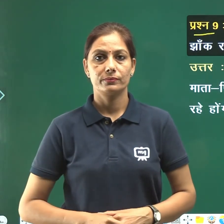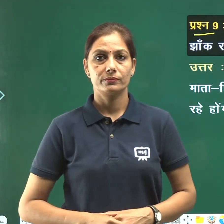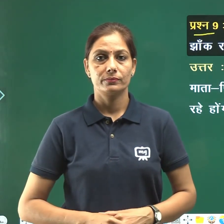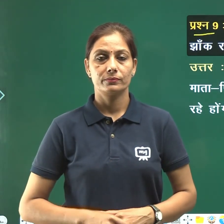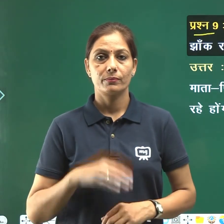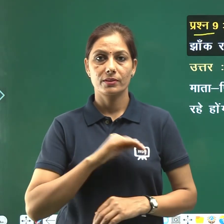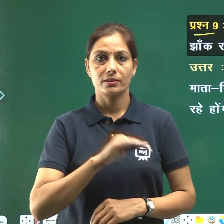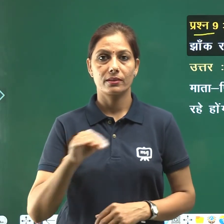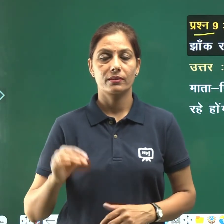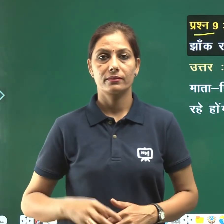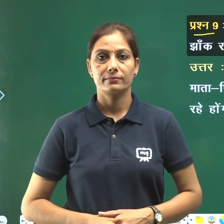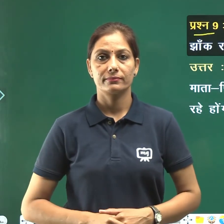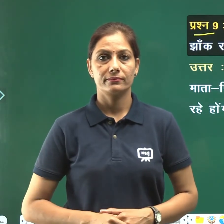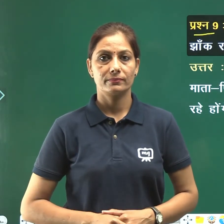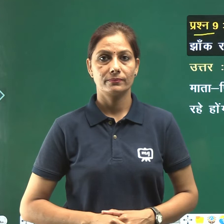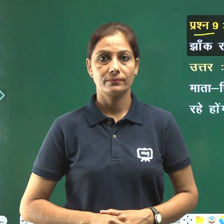बच्चे